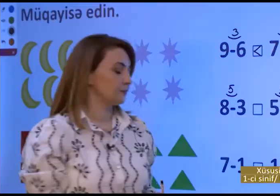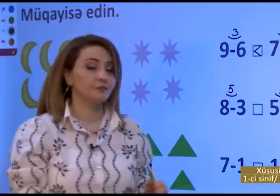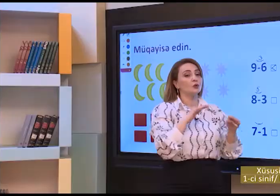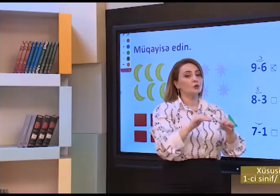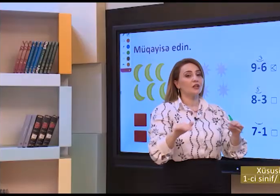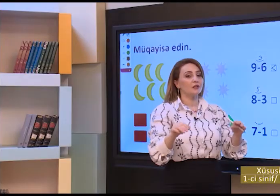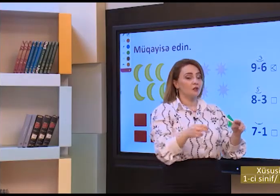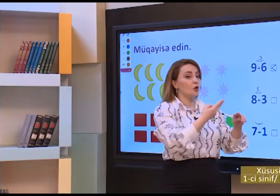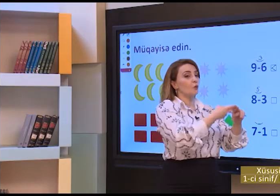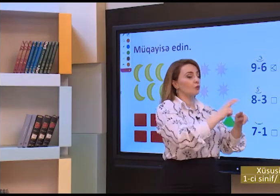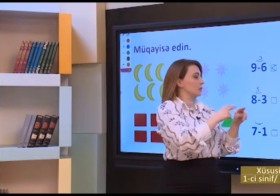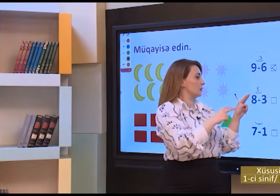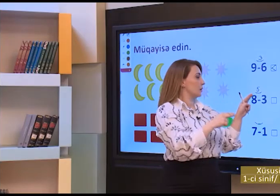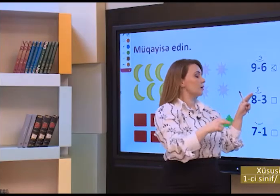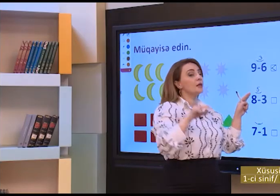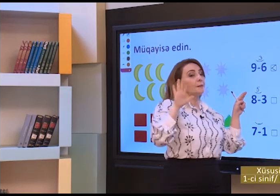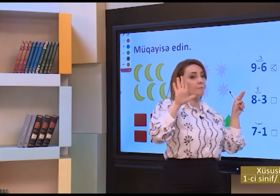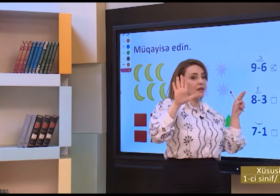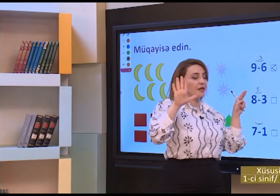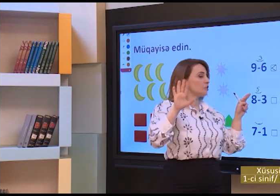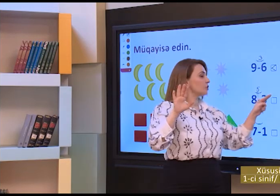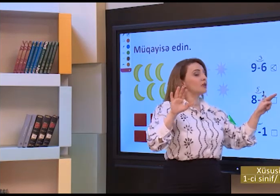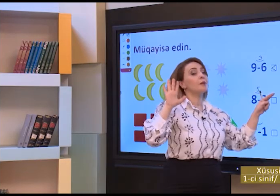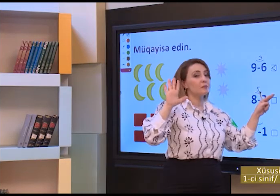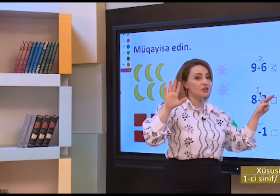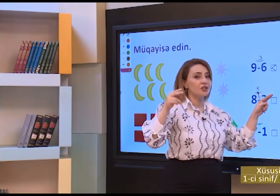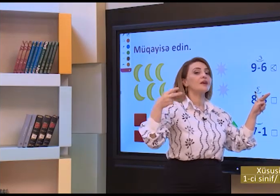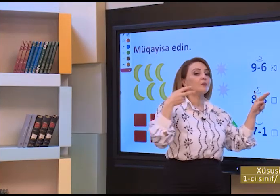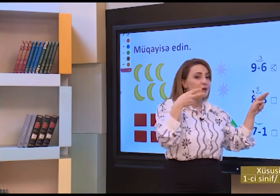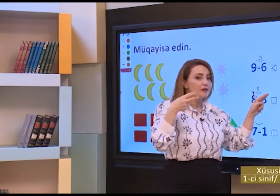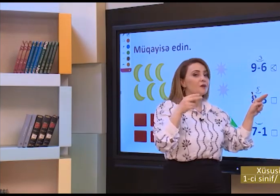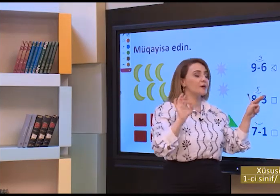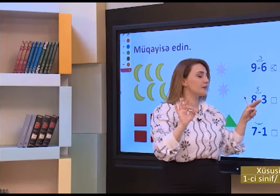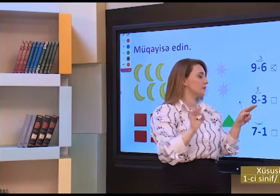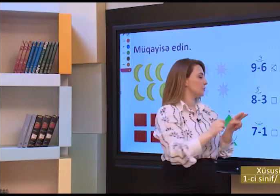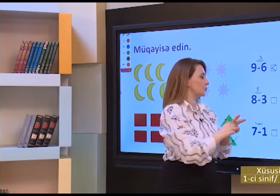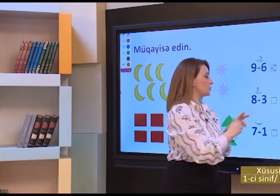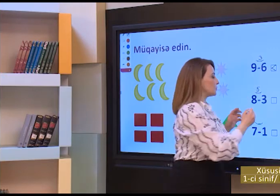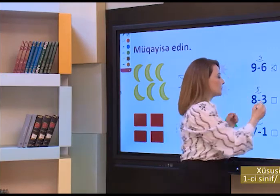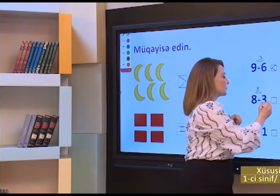5. Uşaqlar, burada 5, 5-ə bərabərdir, düzdür.